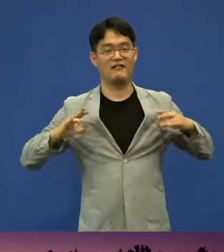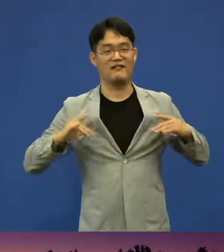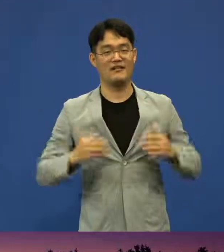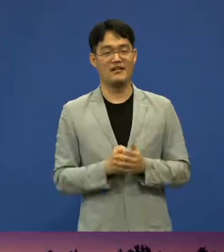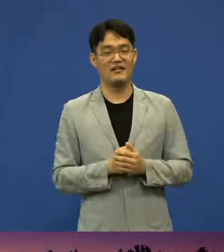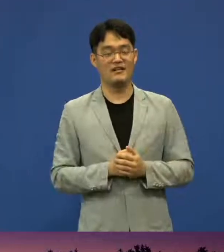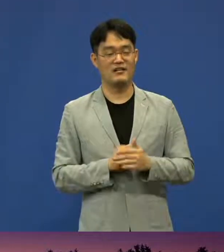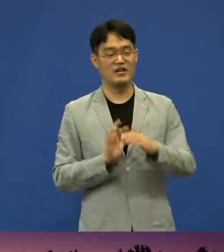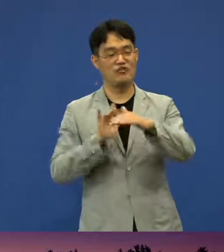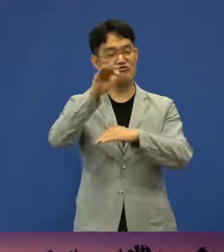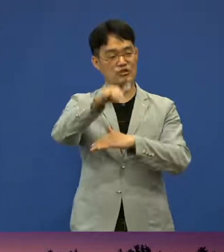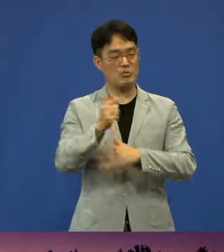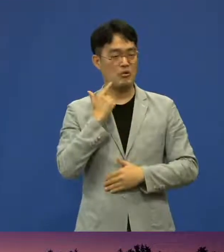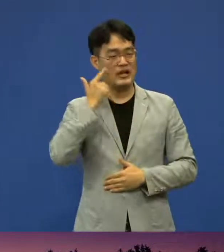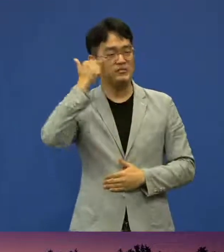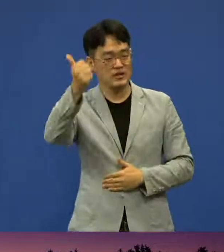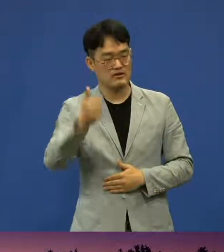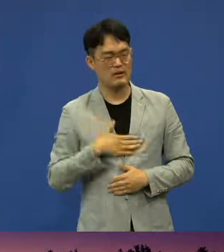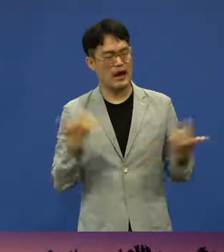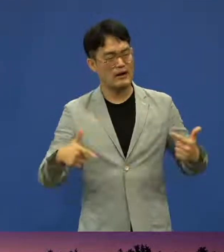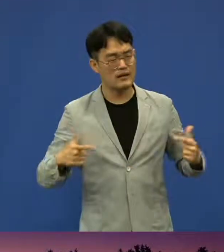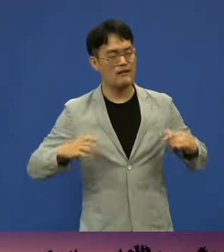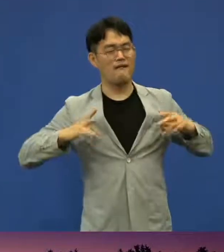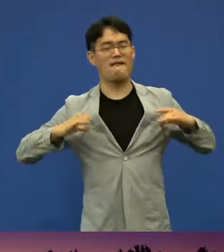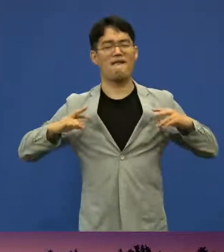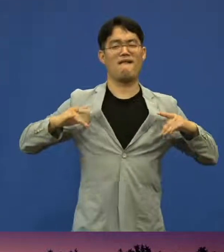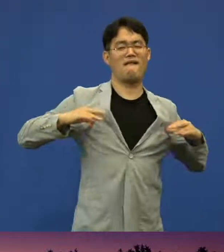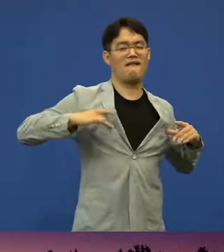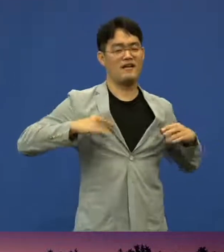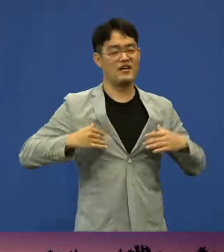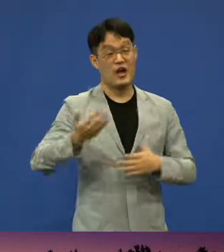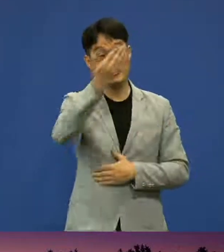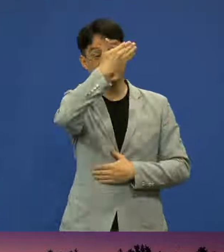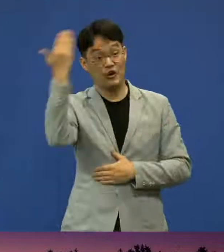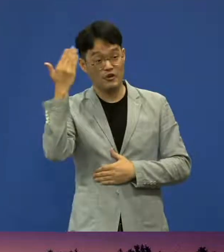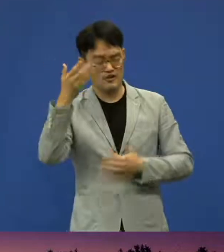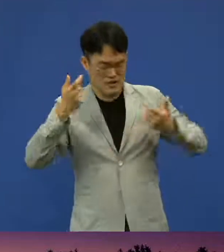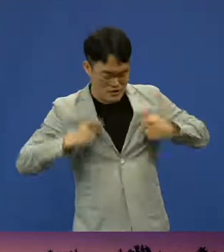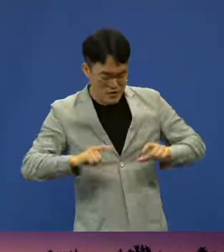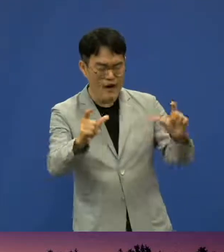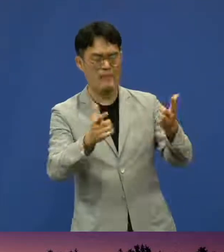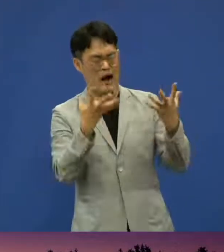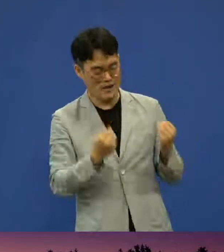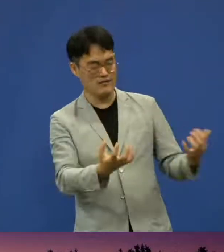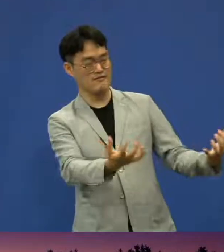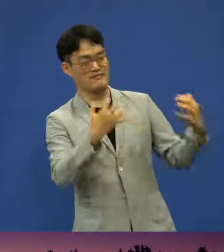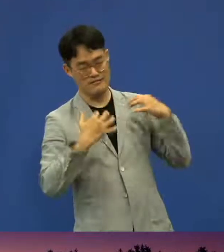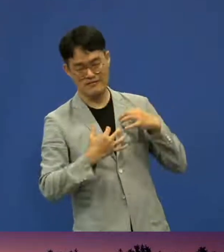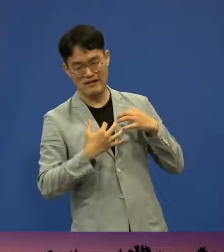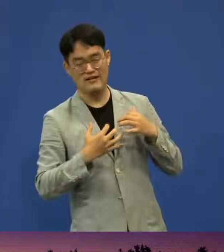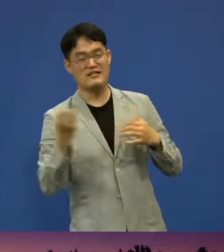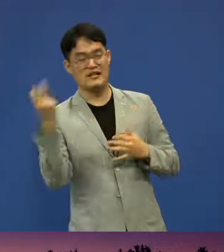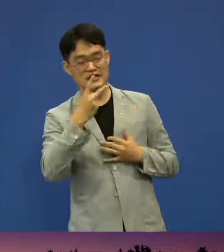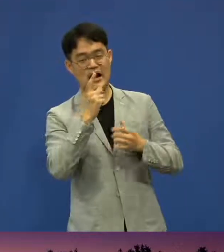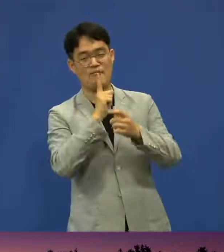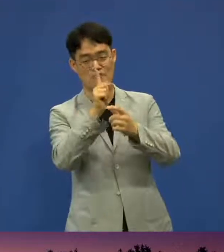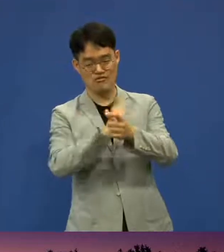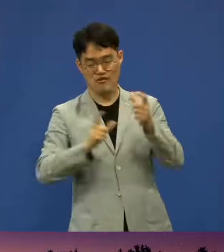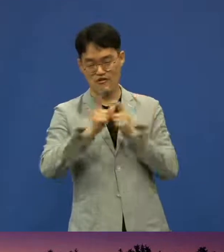이규현 목사님이 저한테 많이 자랑하시는 게 청년들이 철야에 늘 온다고, 이렇게 다시 한번 박수하겠습니다.